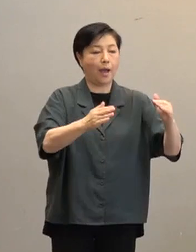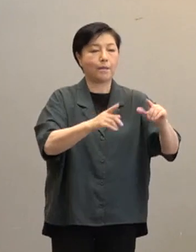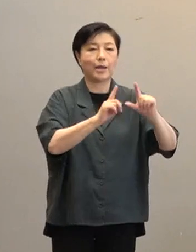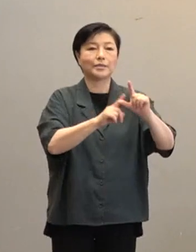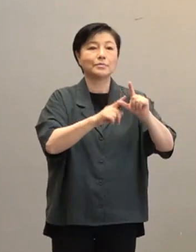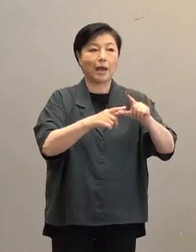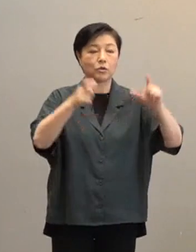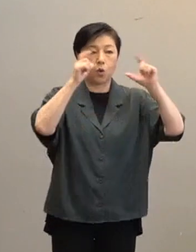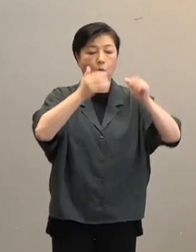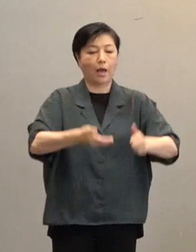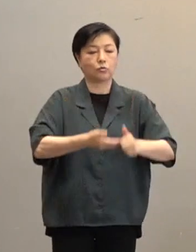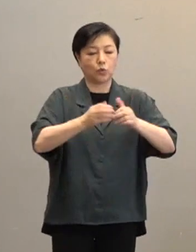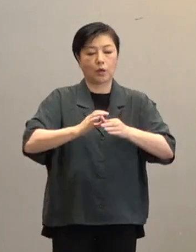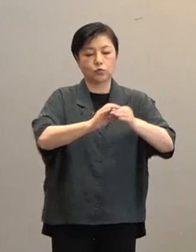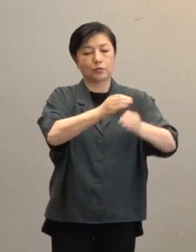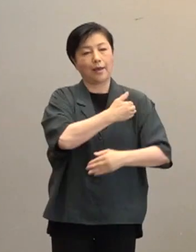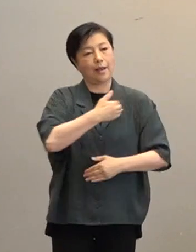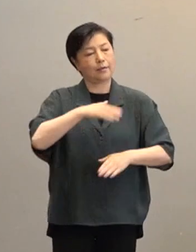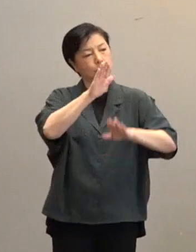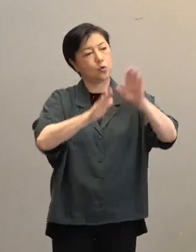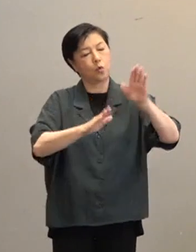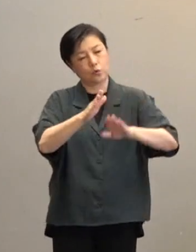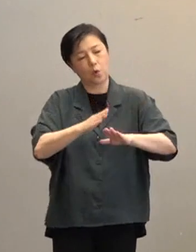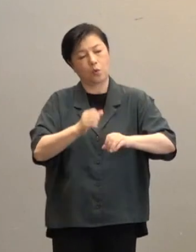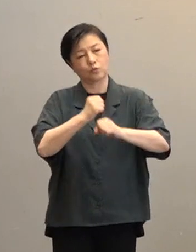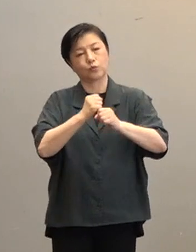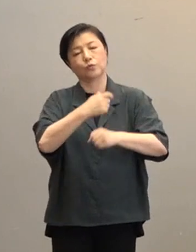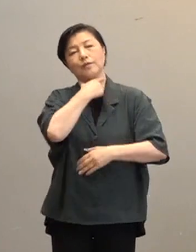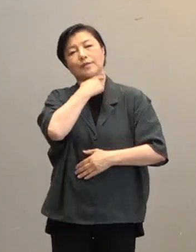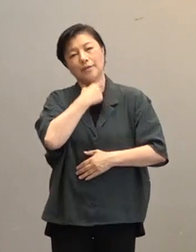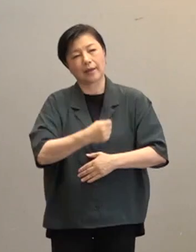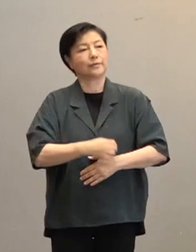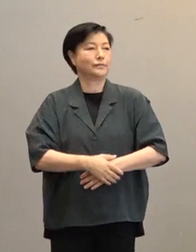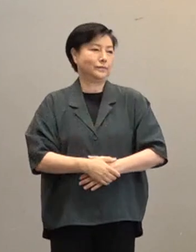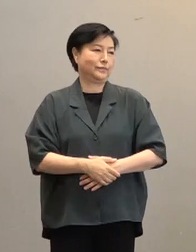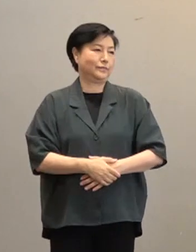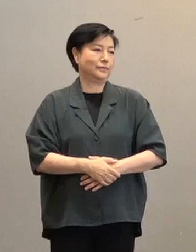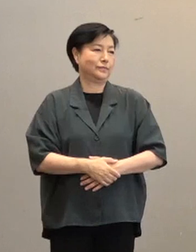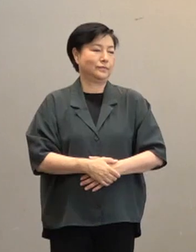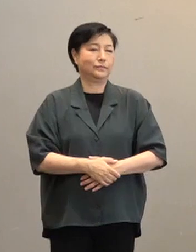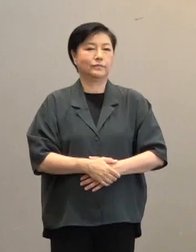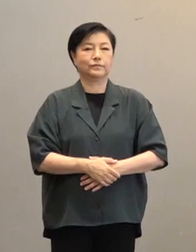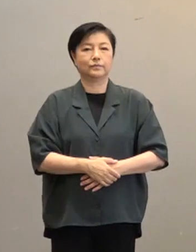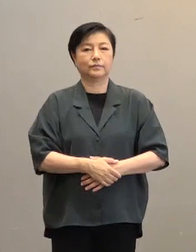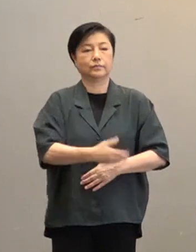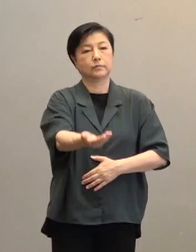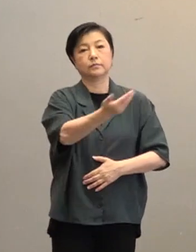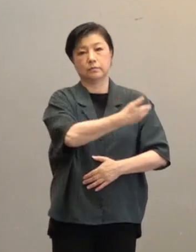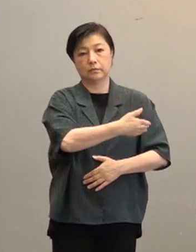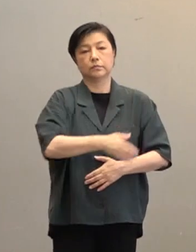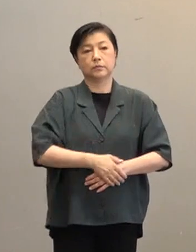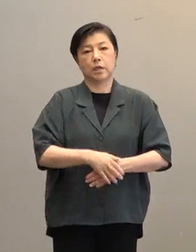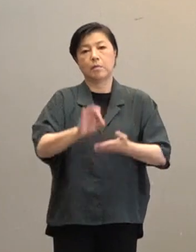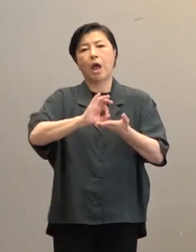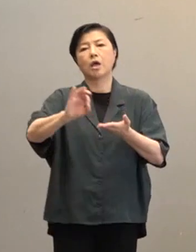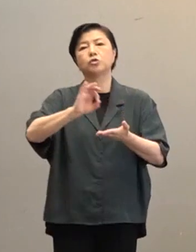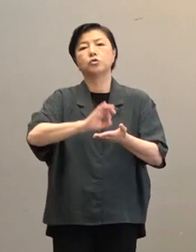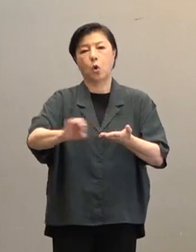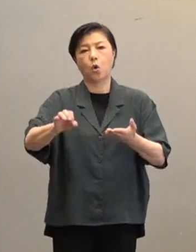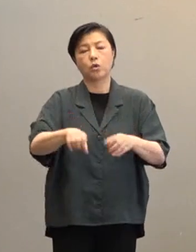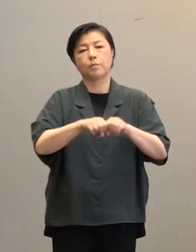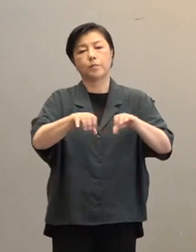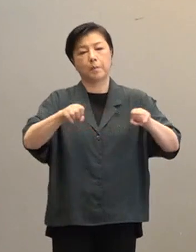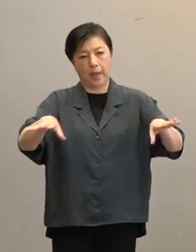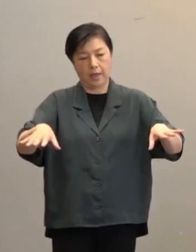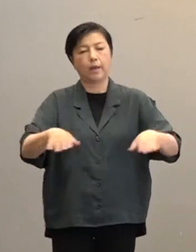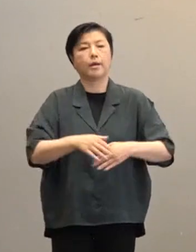の酪農が続けられるような状況をですね、しっかり作っていきたいと、そういうふうに考えています。 で、消費喚起という点で関連でもう一問